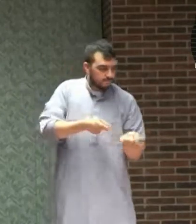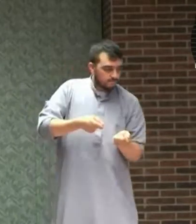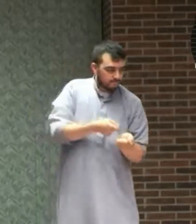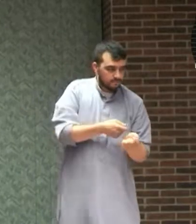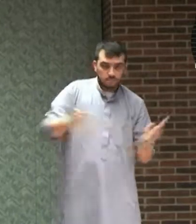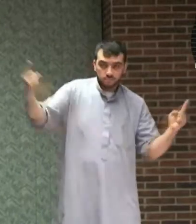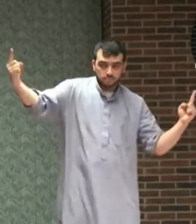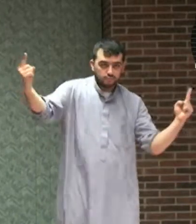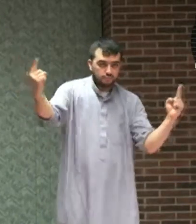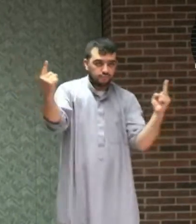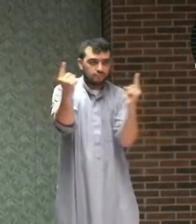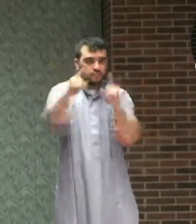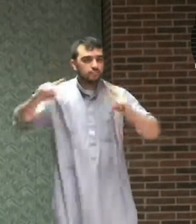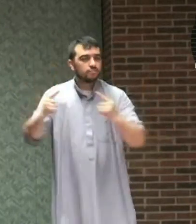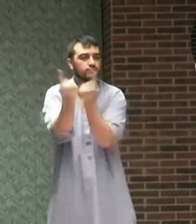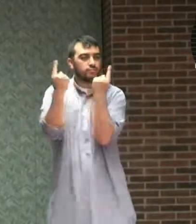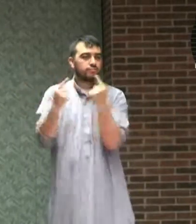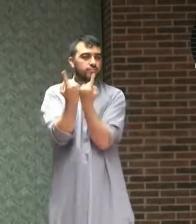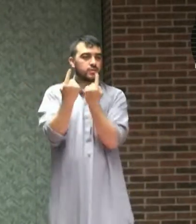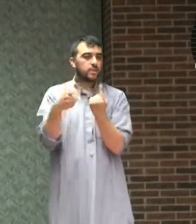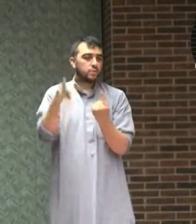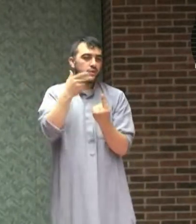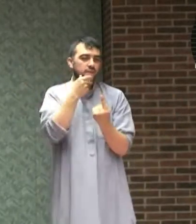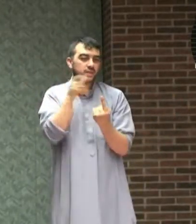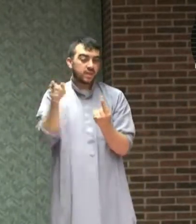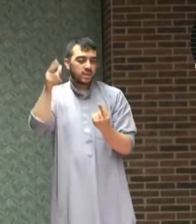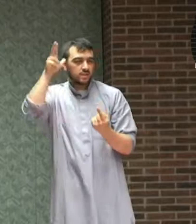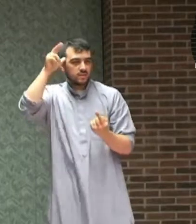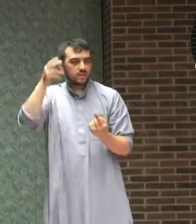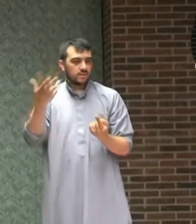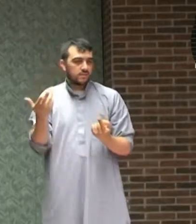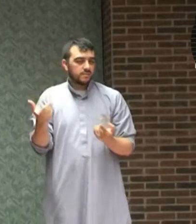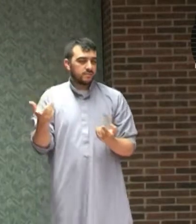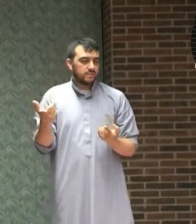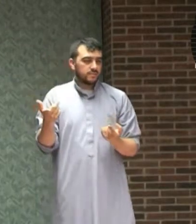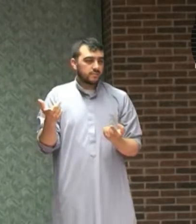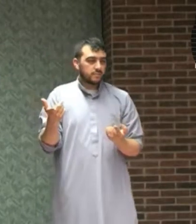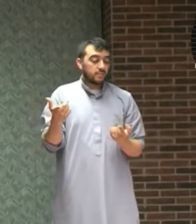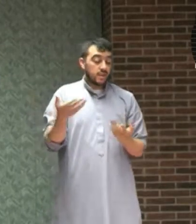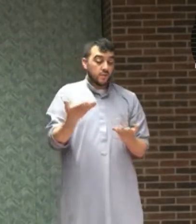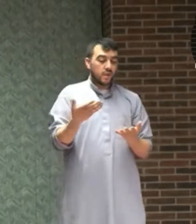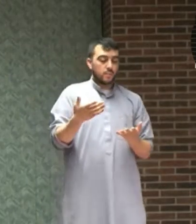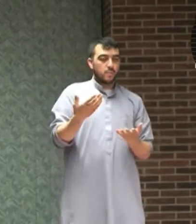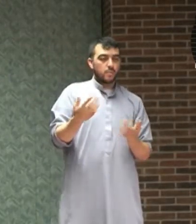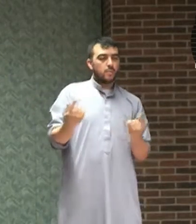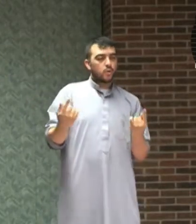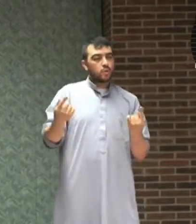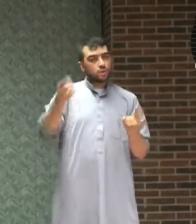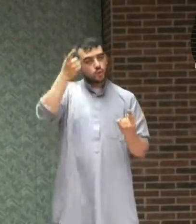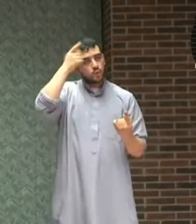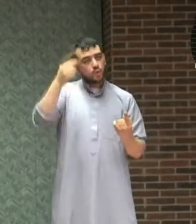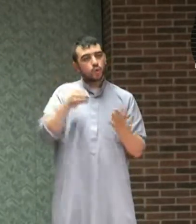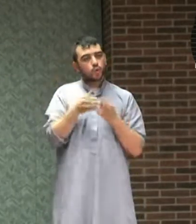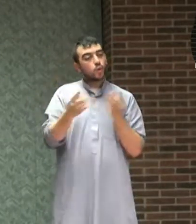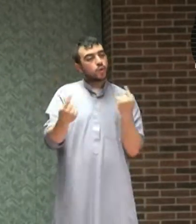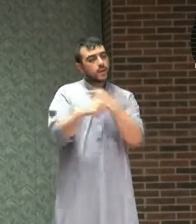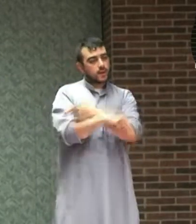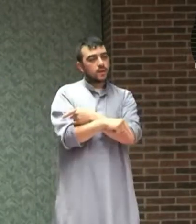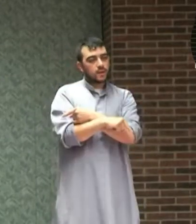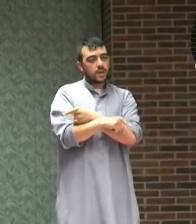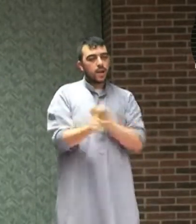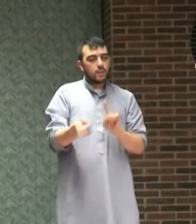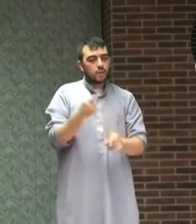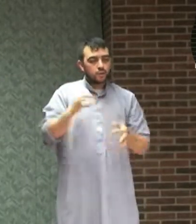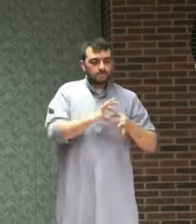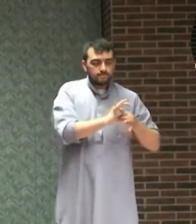l'unité des buts observés par la charia, des buts voulus par Allah subhanahu wa ta'ala. Ça, c'est